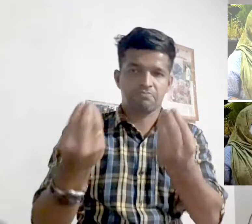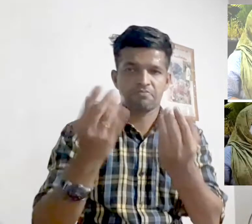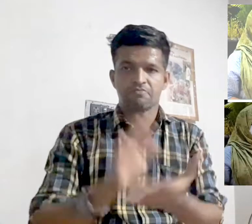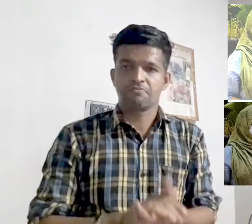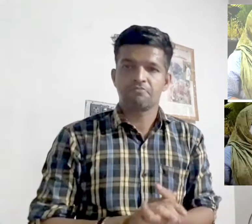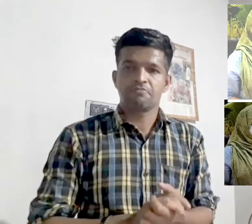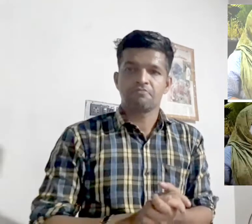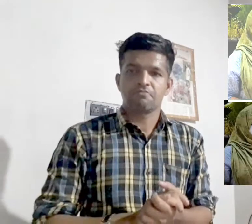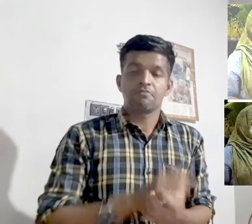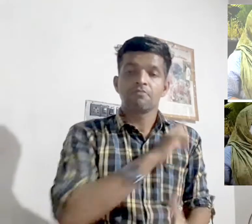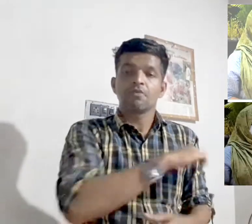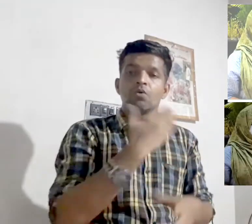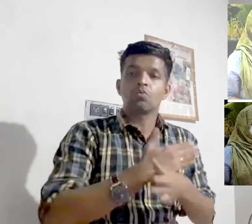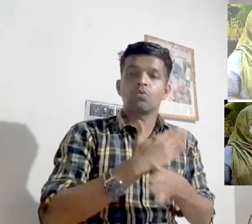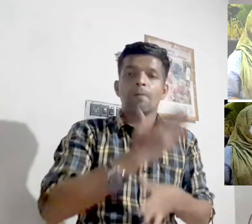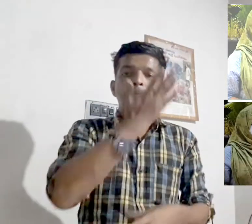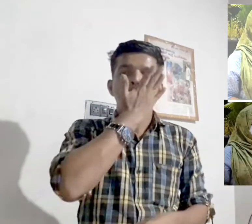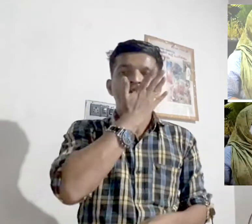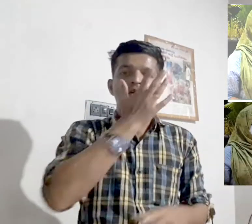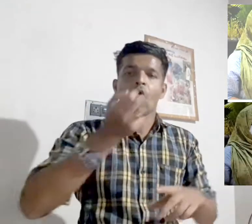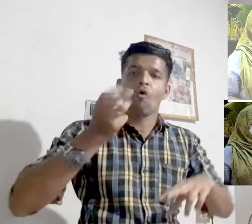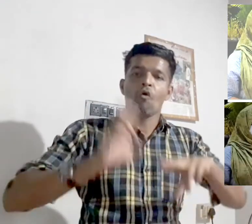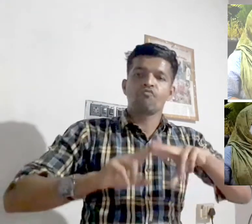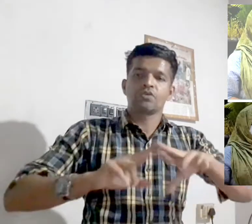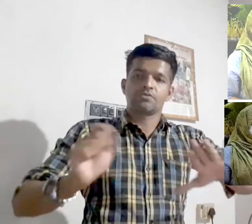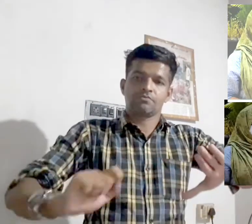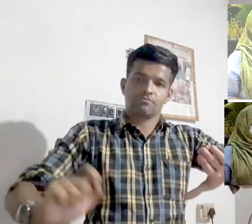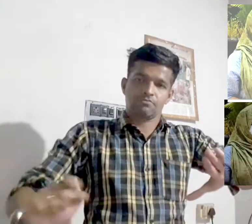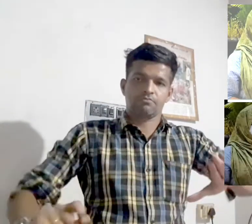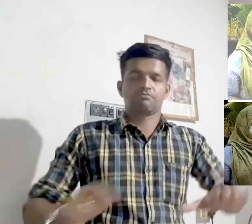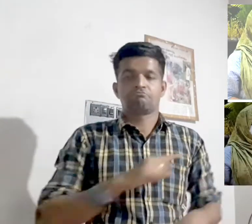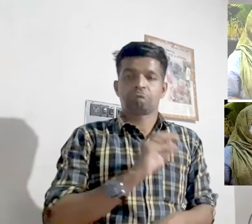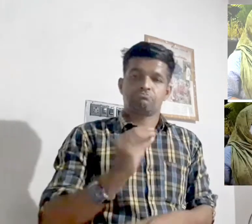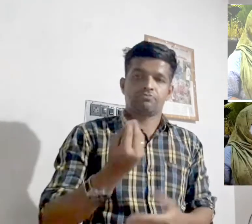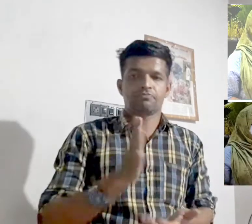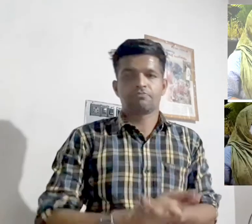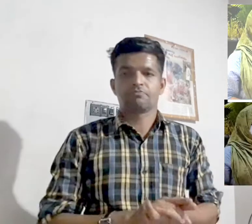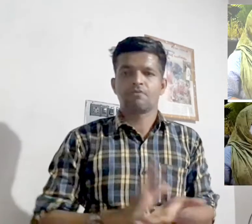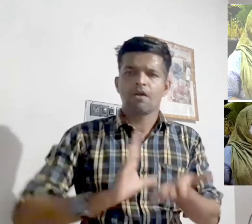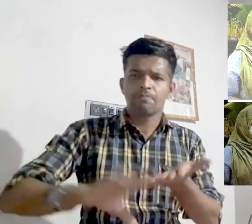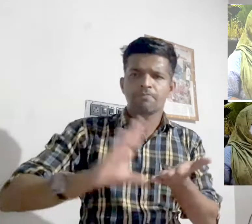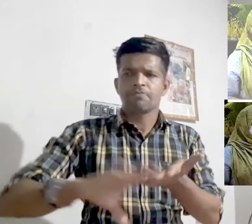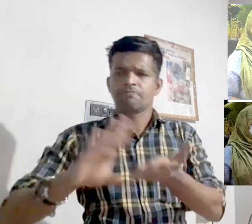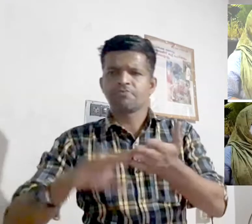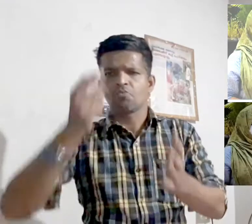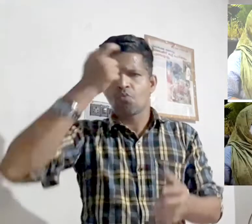ഇനി കേരളത്തിൽ വരാനില്ല. അതുകൊണ്ട് തന്നെ എന്തു വന്നാലും എടുത്ത തീരുമാനമായി മുന്നോട്ട് പോകുക. ഗ്രൂപ്പ് എന്ന്